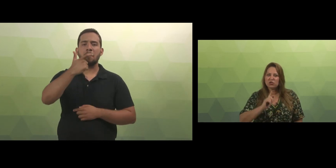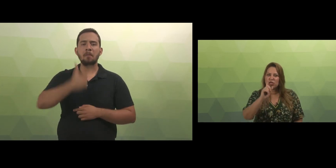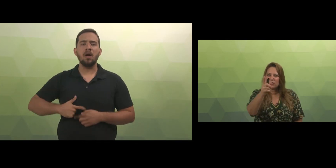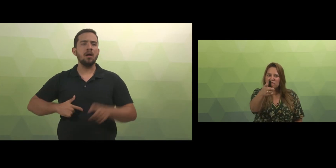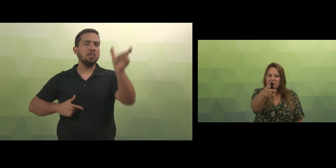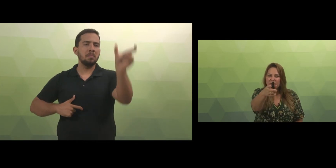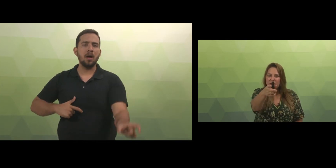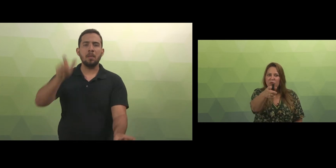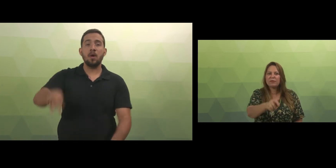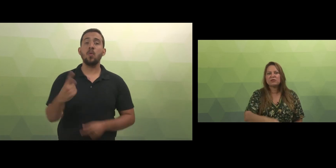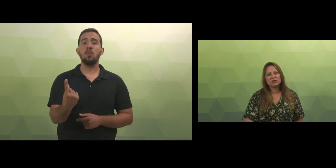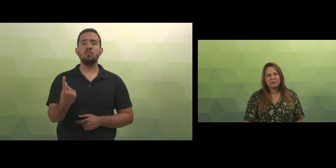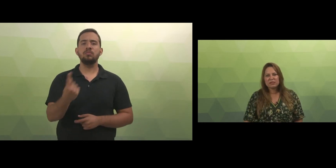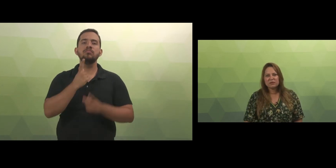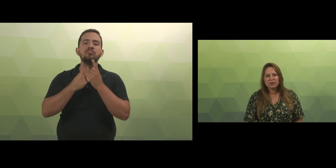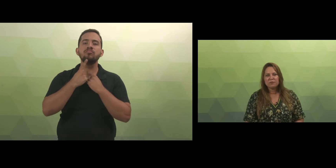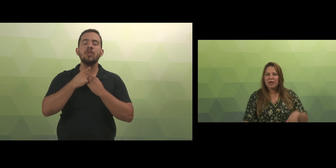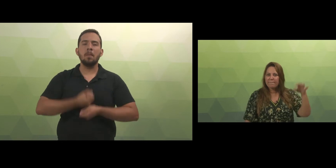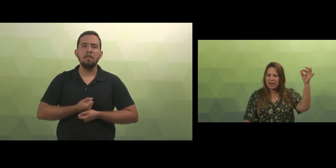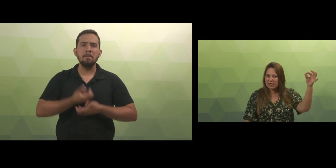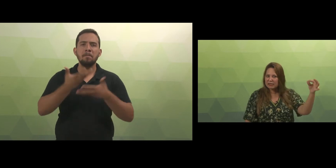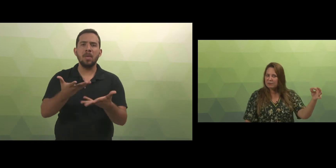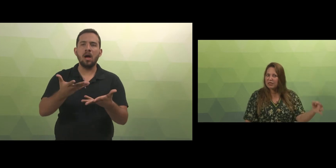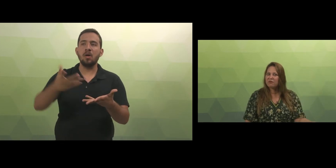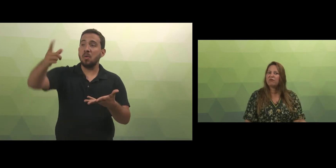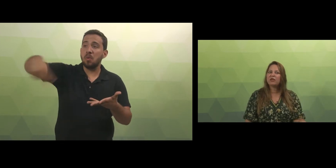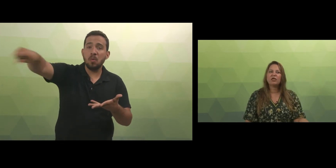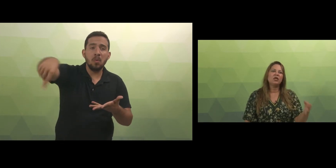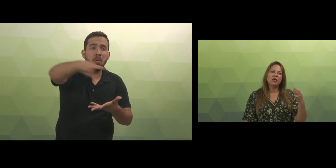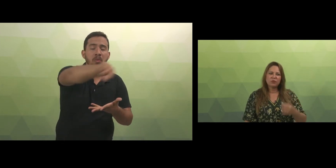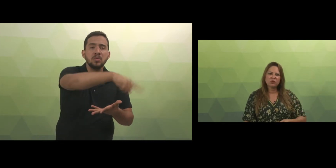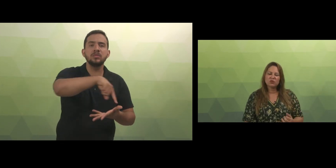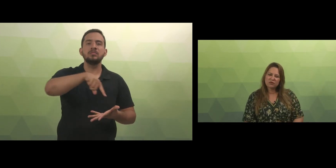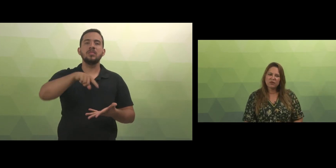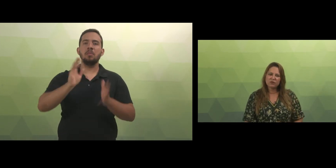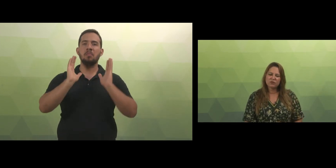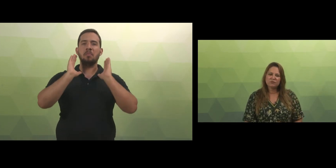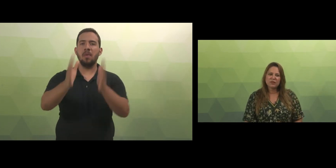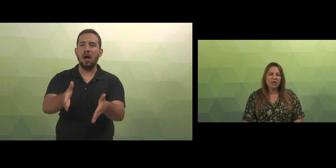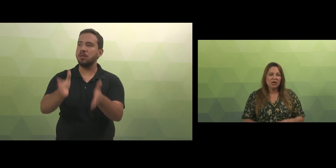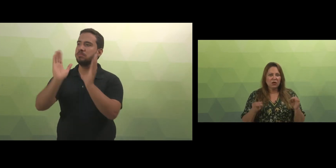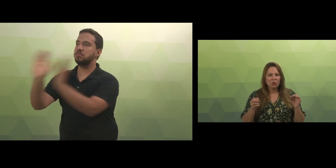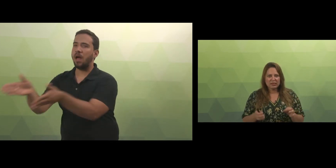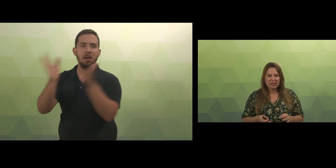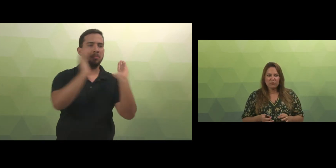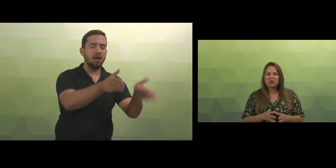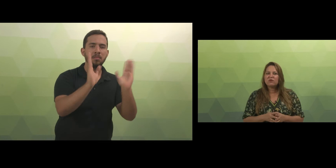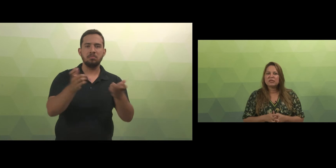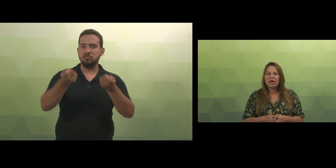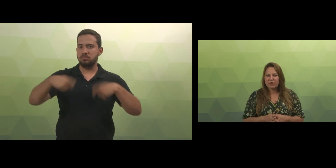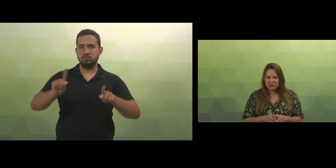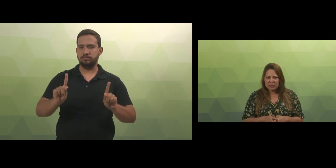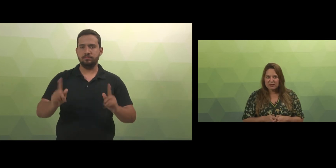seu direcionamento a uma pessoa específica, para que se planifique e produza efeitos. Um exemplo que